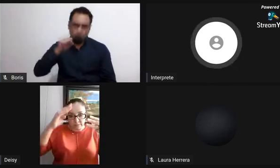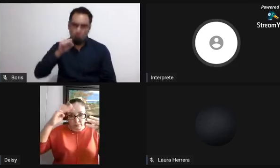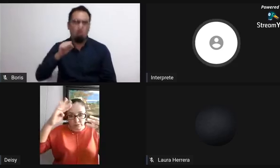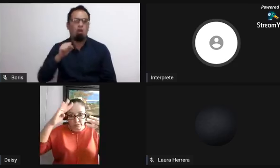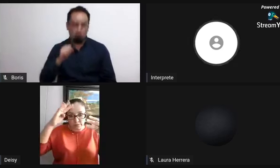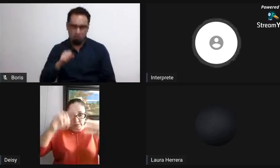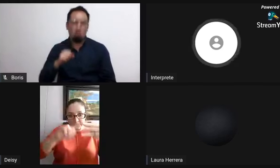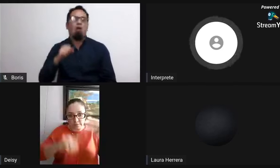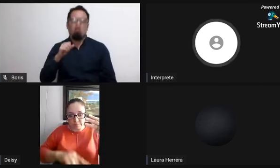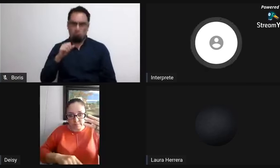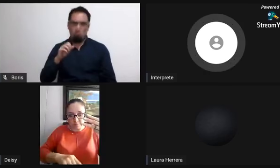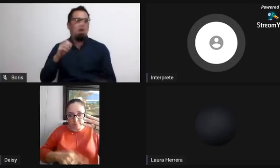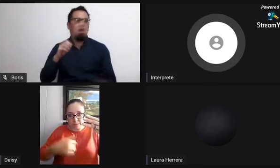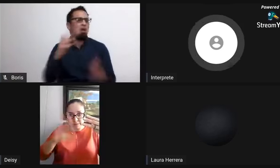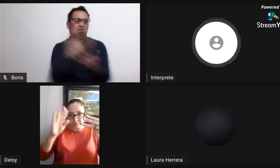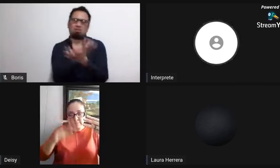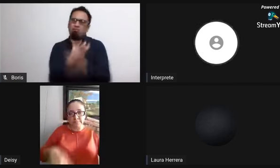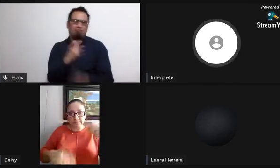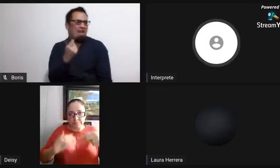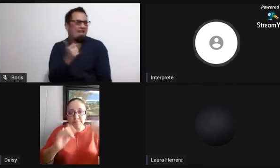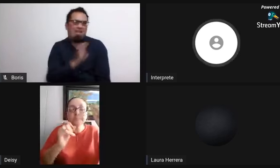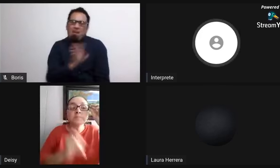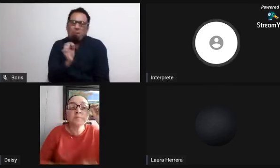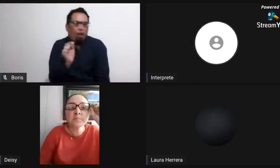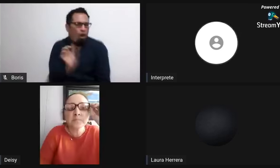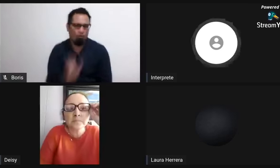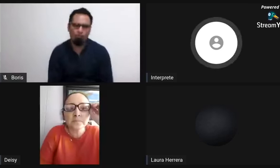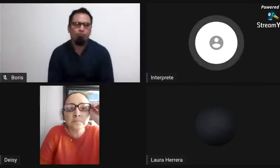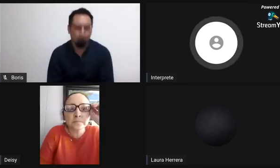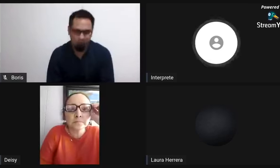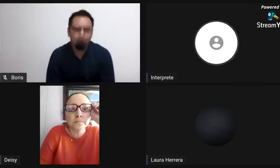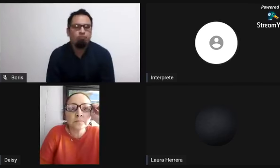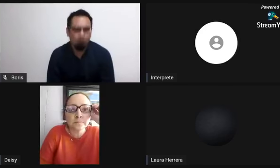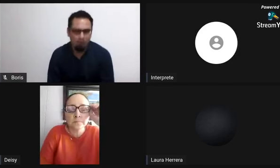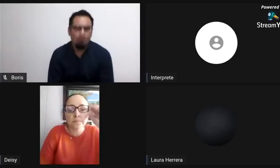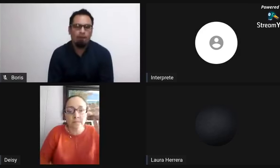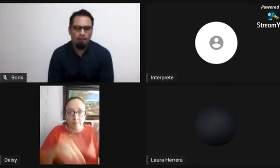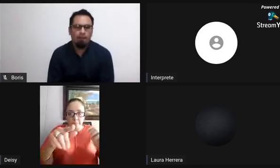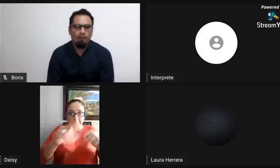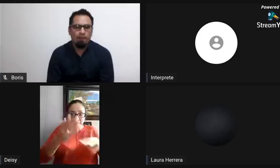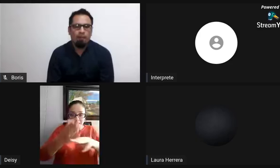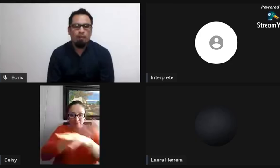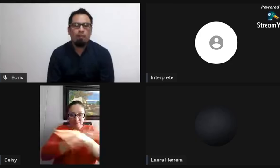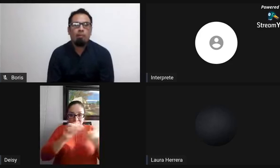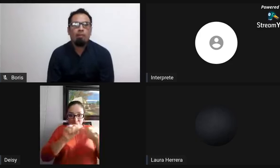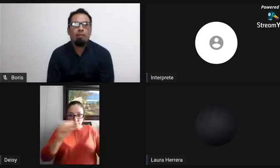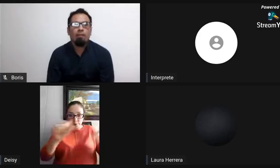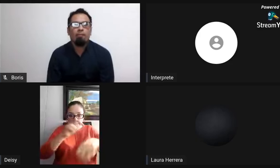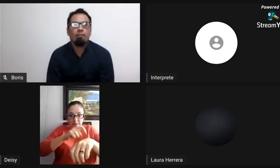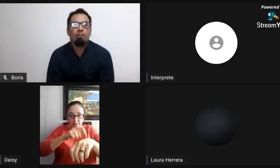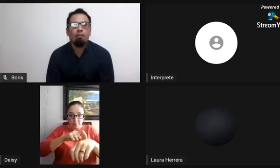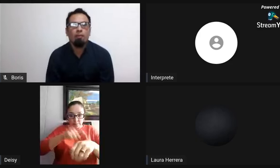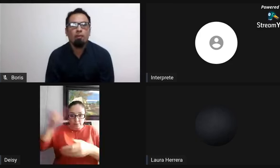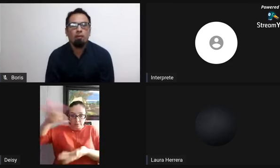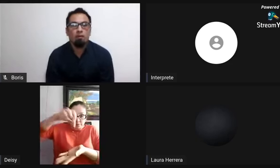nativa de ese momento, Sí, les yo creo enseñaban a que leer, a español de escribir. pronto, matemáticas y filosofía.